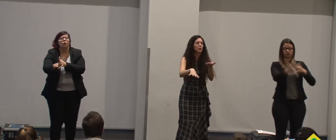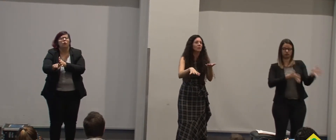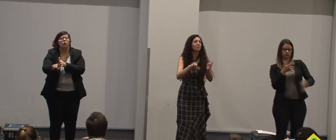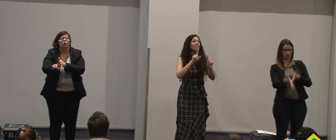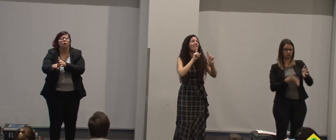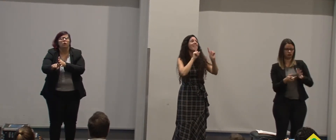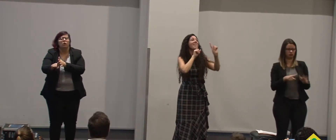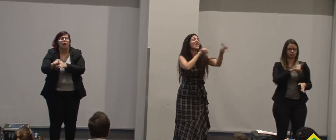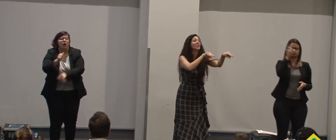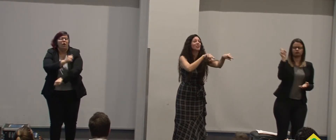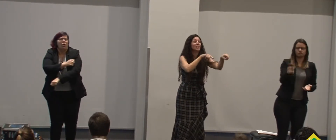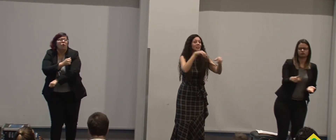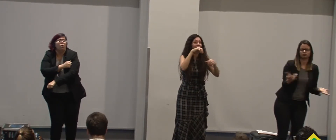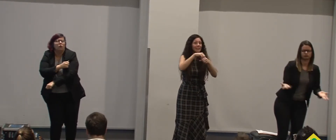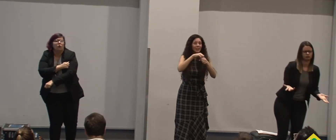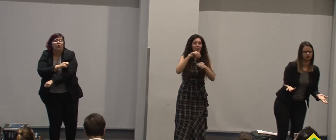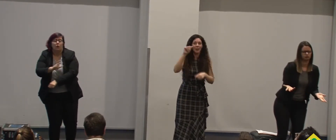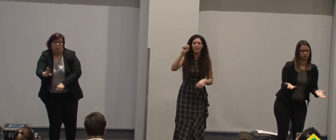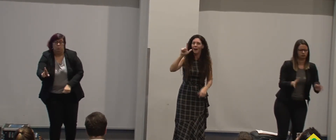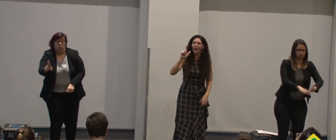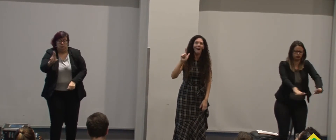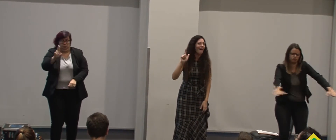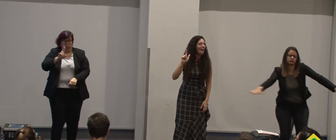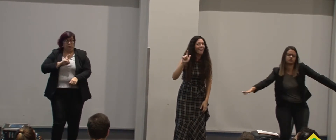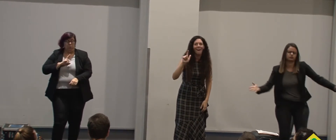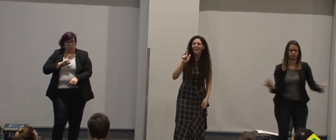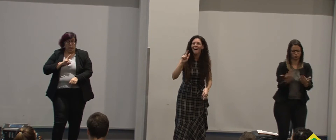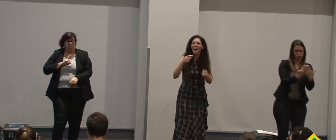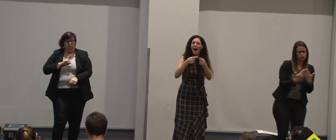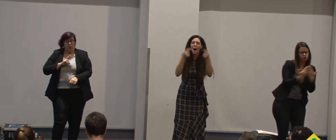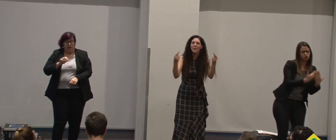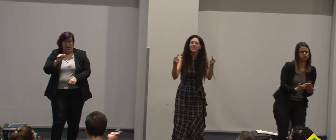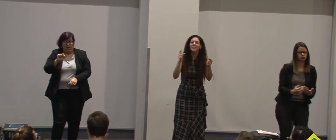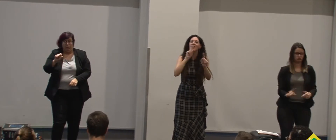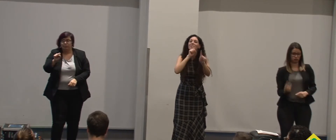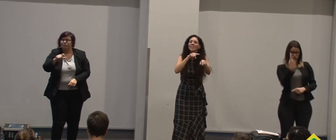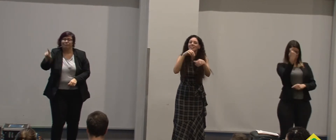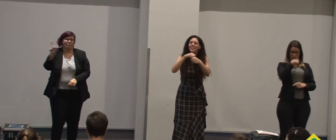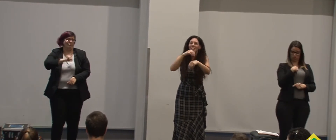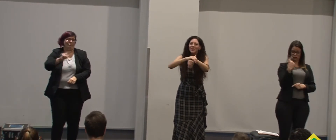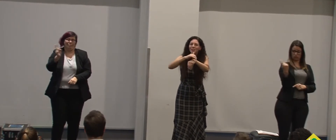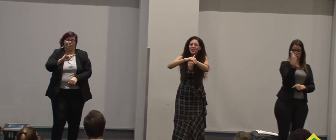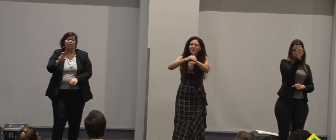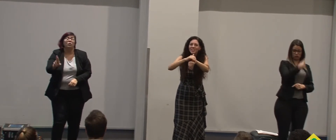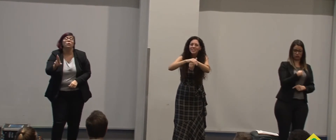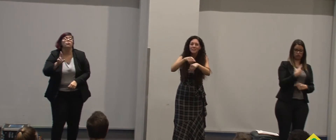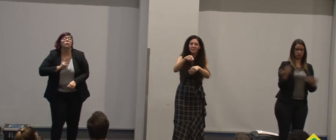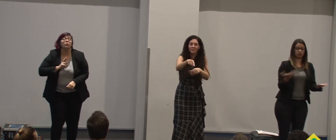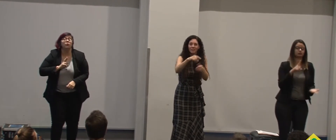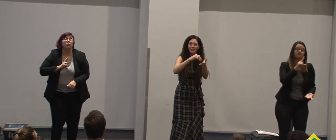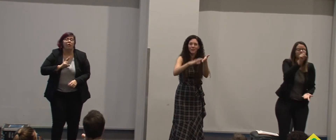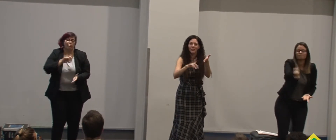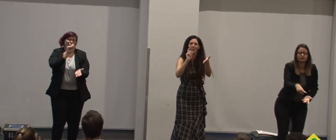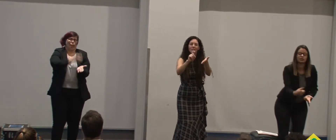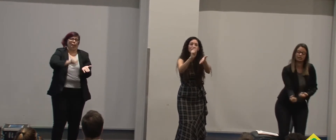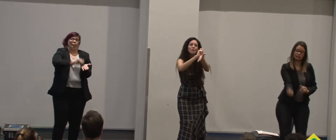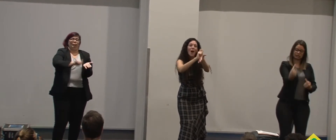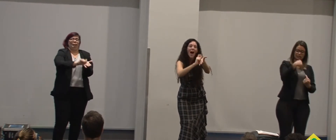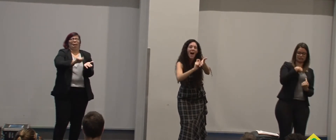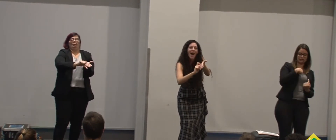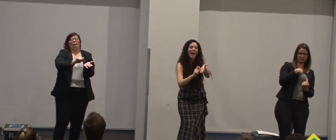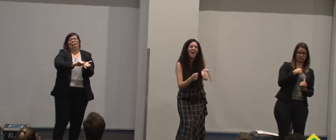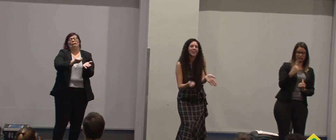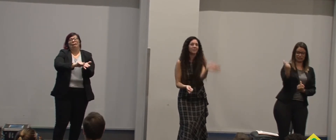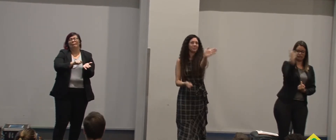um aluno ele sinaliza e a resposta não vai ser em língua de sinais, a resposta vai ser em inglês, por exemplo. Ele vai fazer